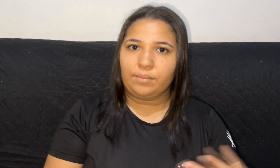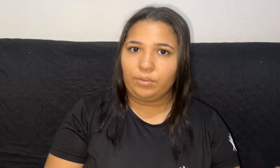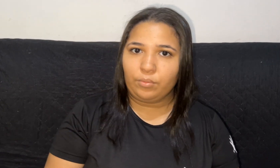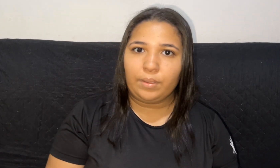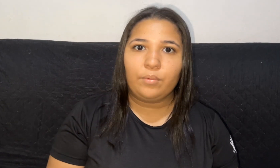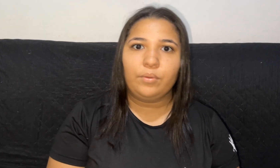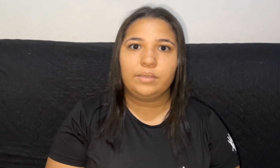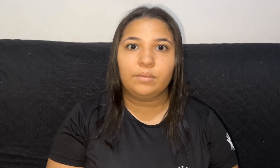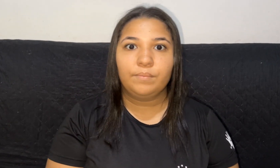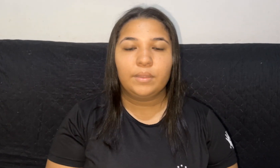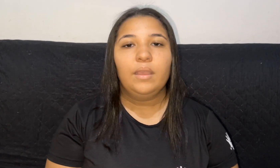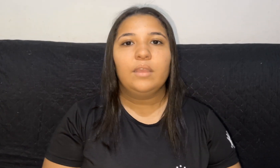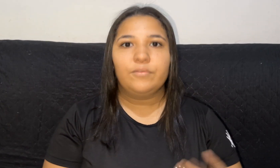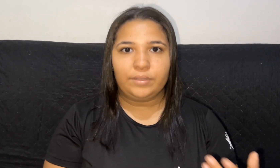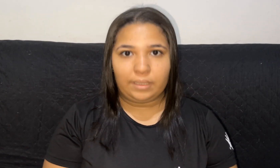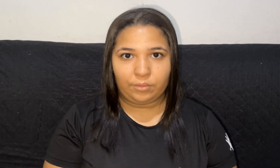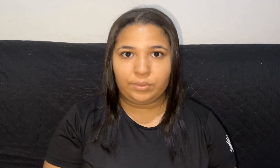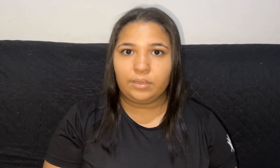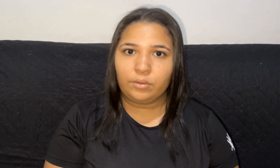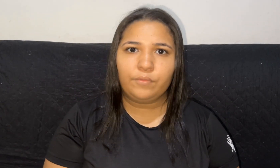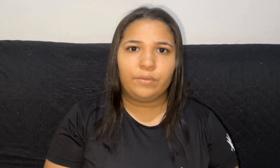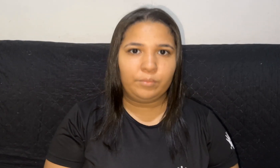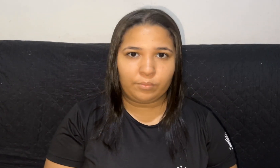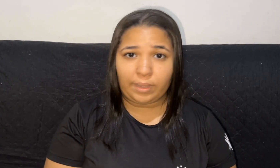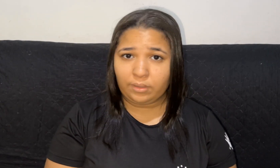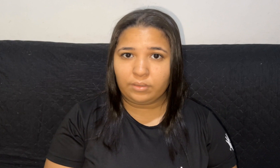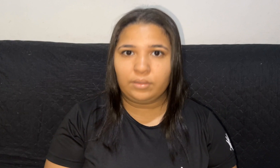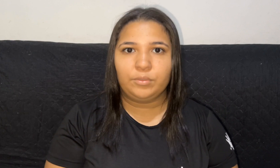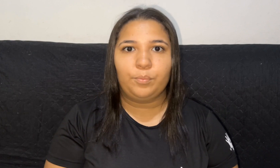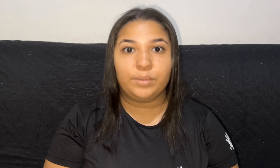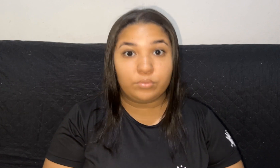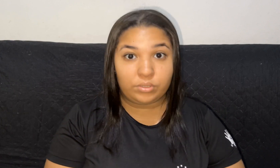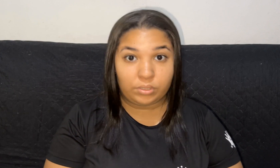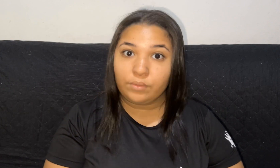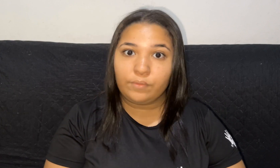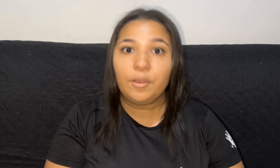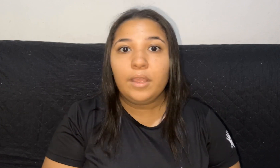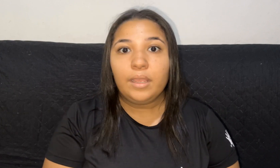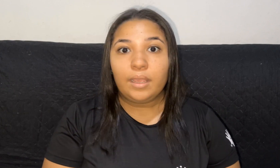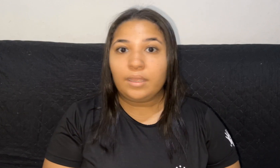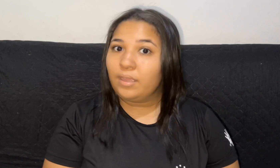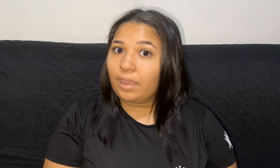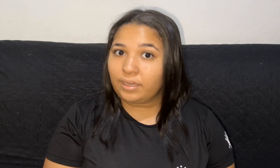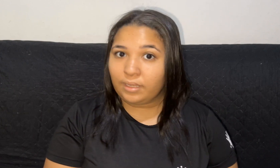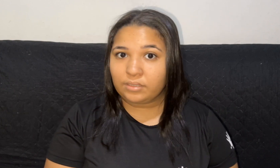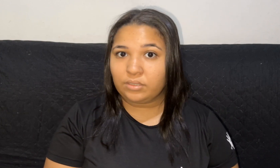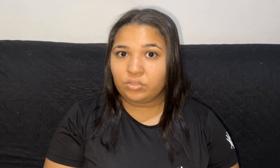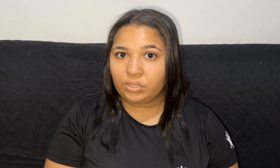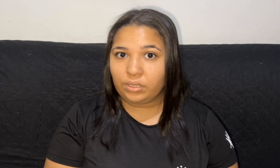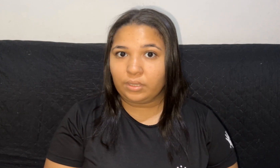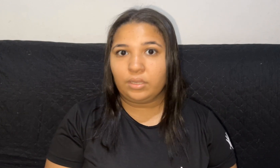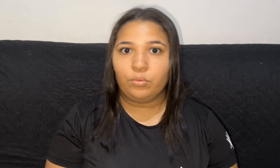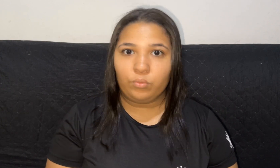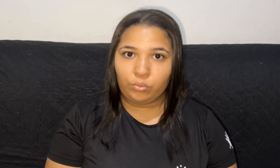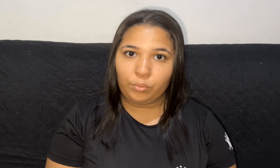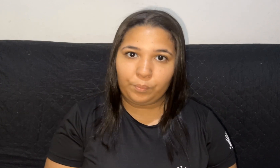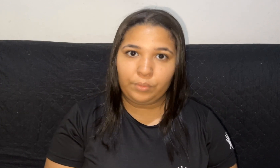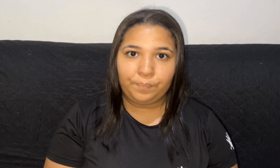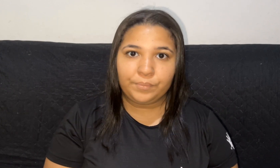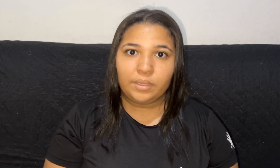sabia alguma coisa. Eu fui na reunião, foi muito bacana, muito produtivo. E ali a gente criou um grupo